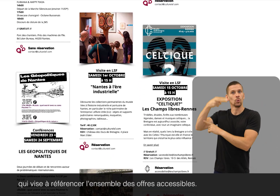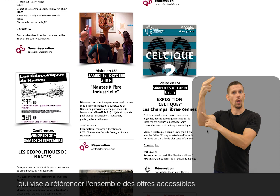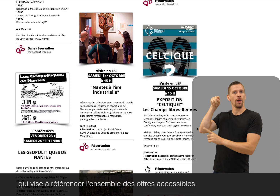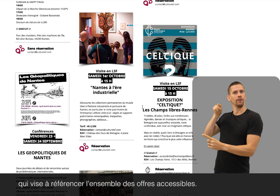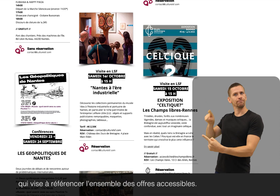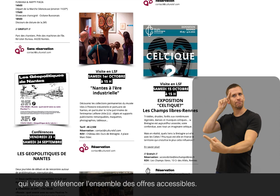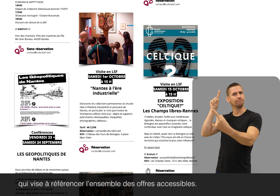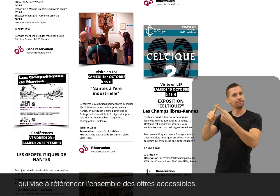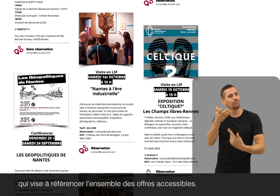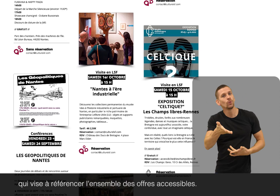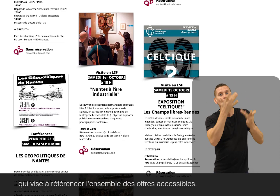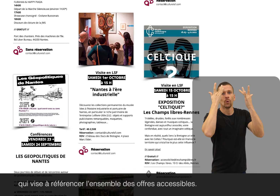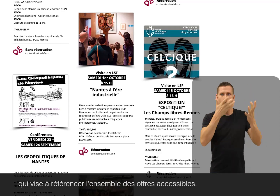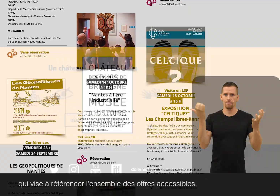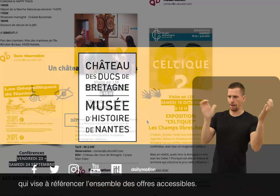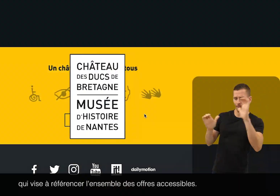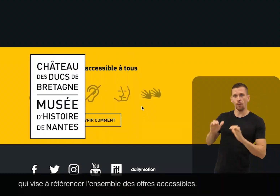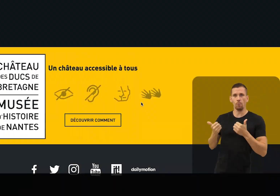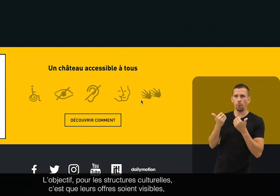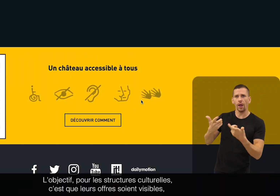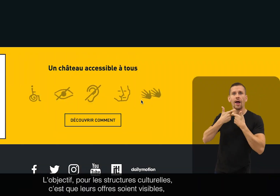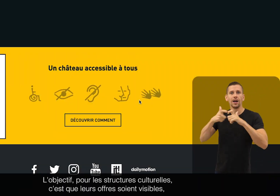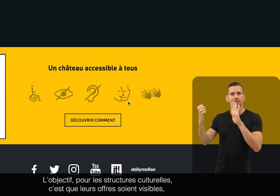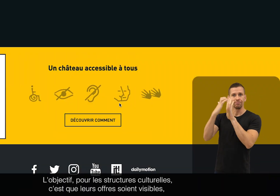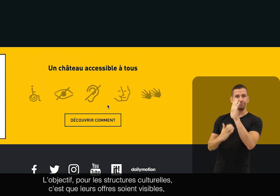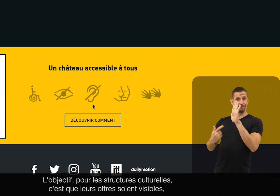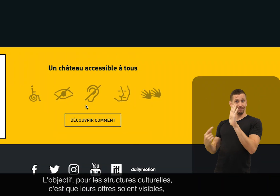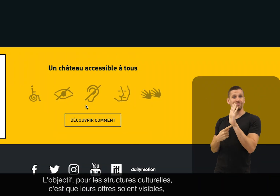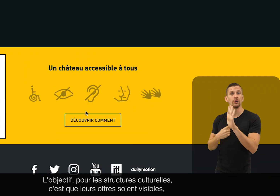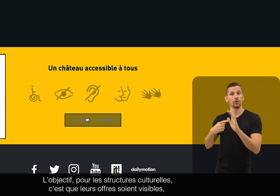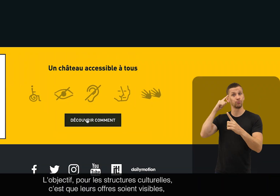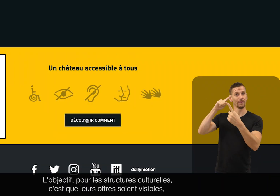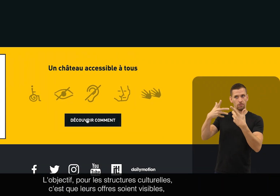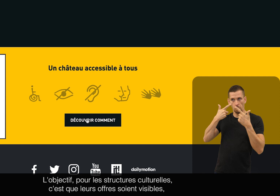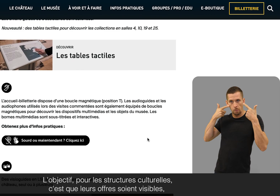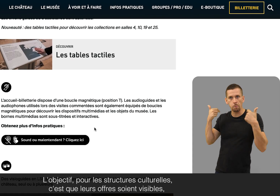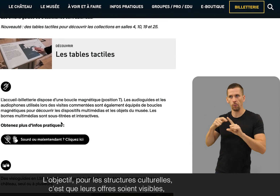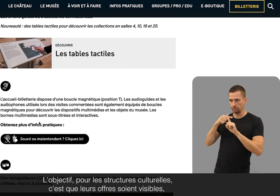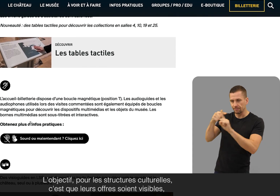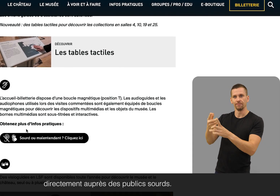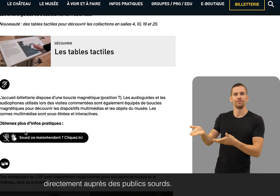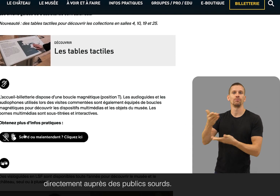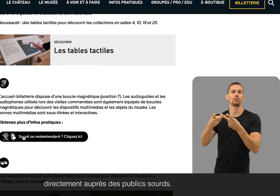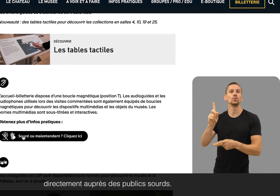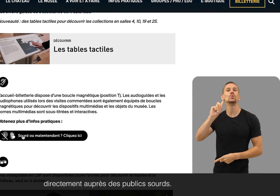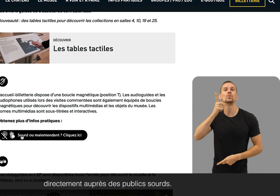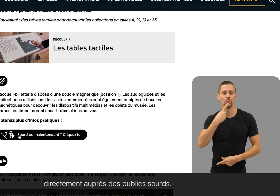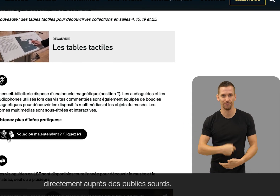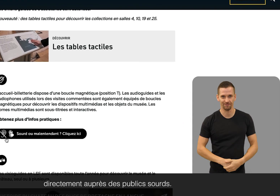vise à référencer l'ensemble des offres accessibles. L'objectif pour les structures culturelles, c'est que leurs offres soient visibles directement auprès des publics